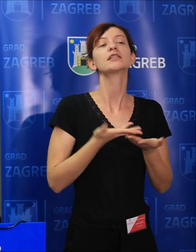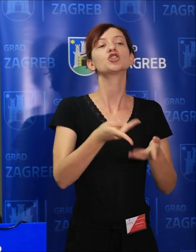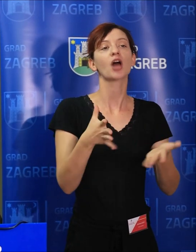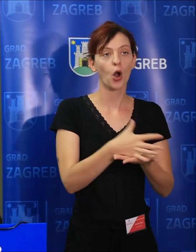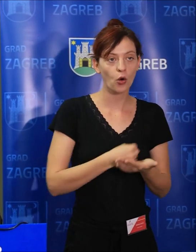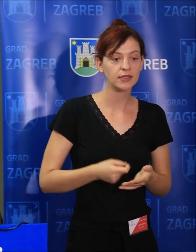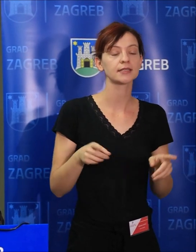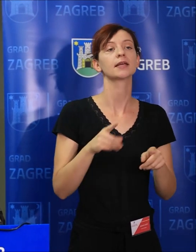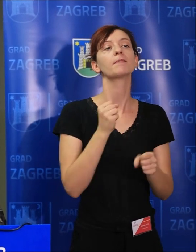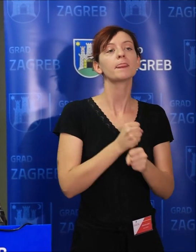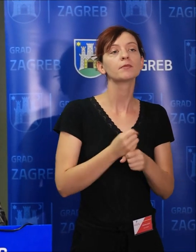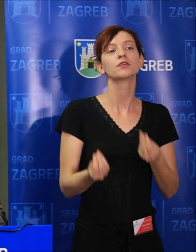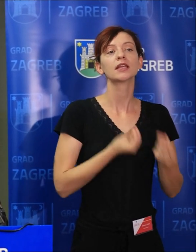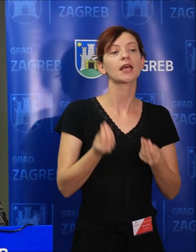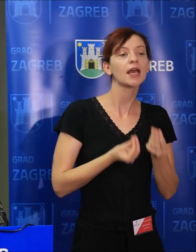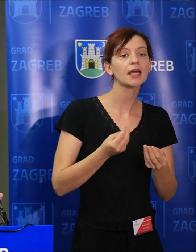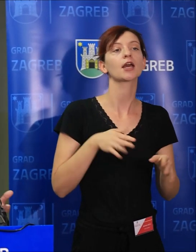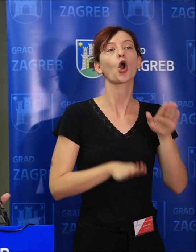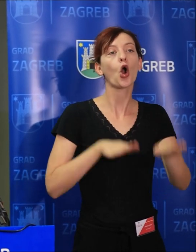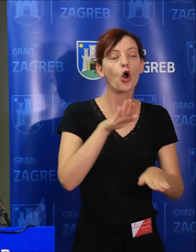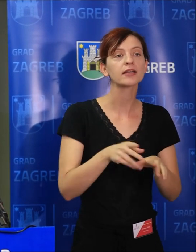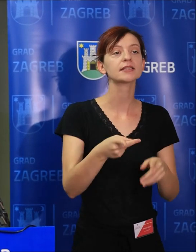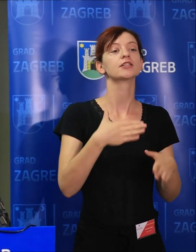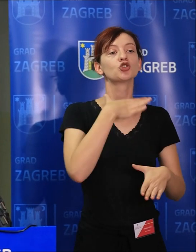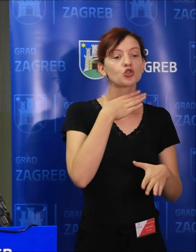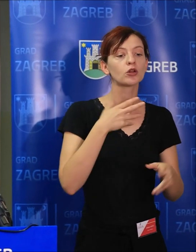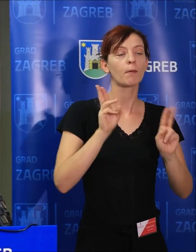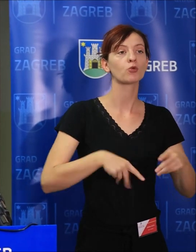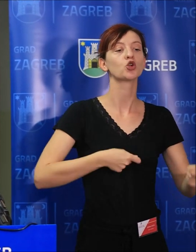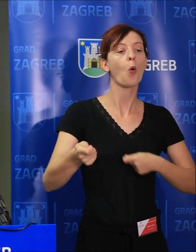napravljene su neki iskoraci oko procedure da se školama olakša zapravo upravljanje tim troškovima.